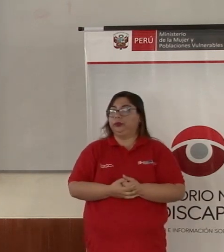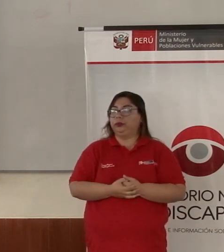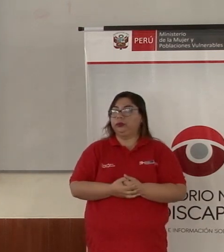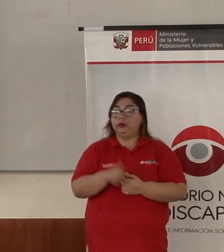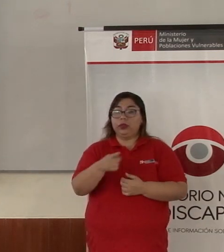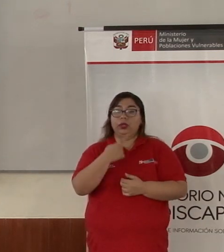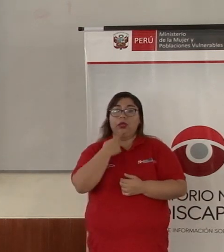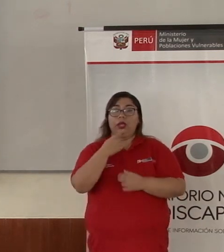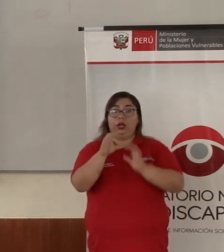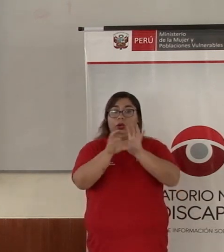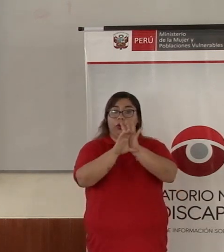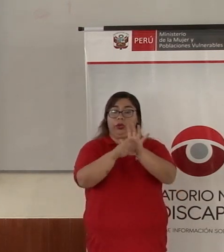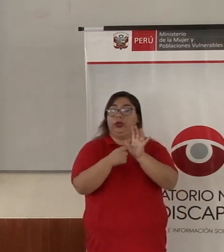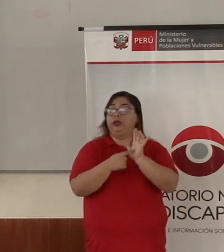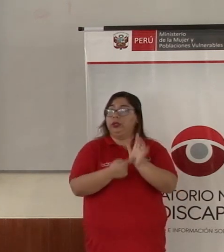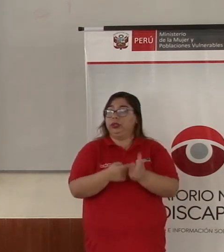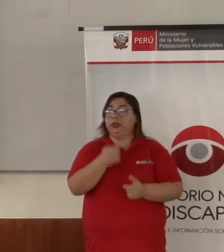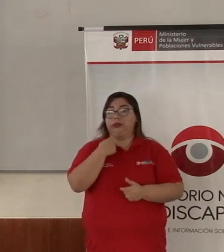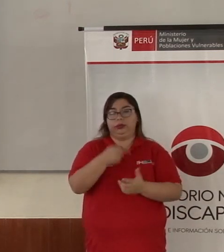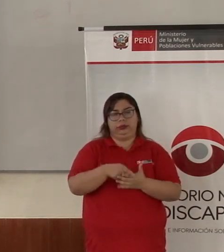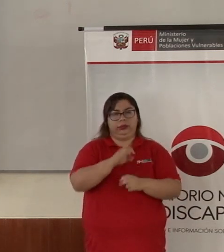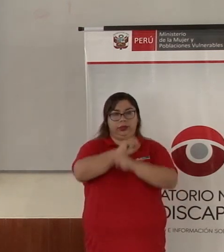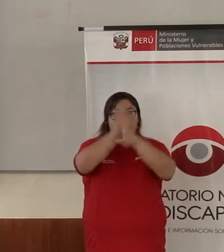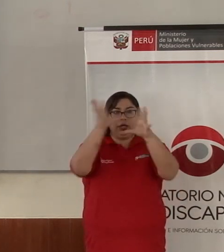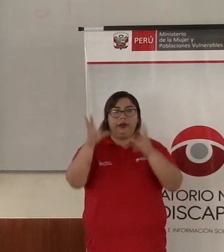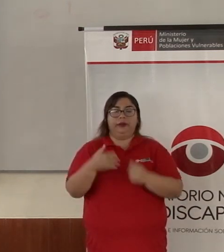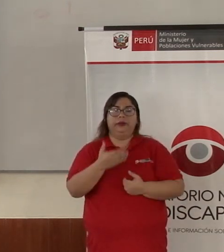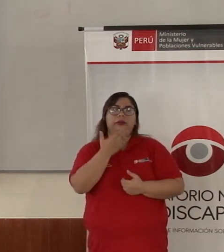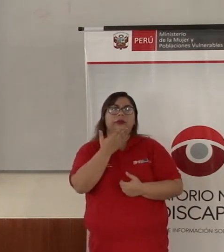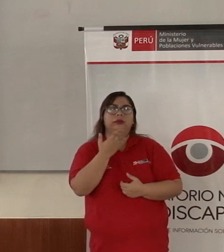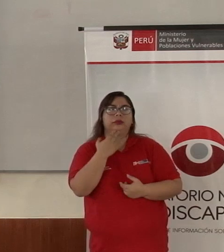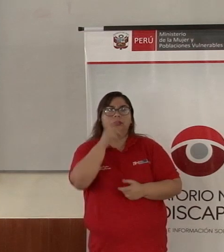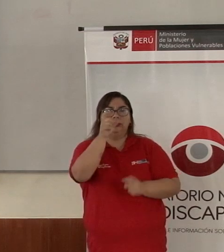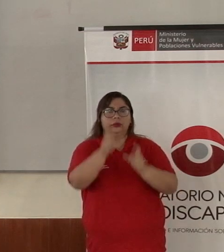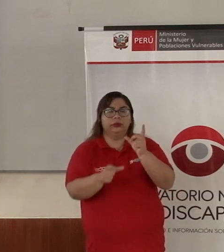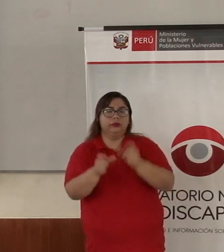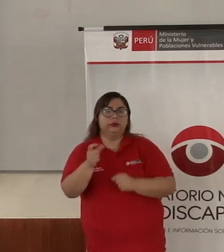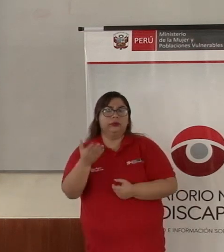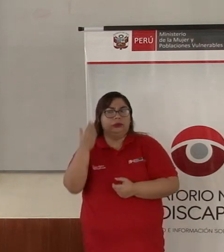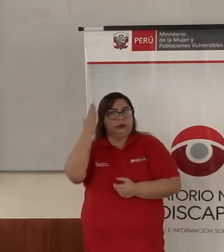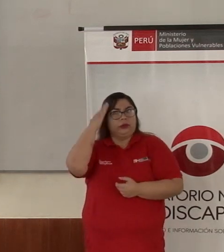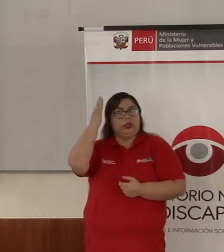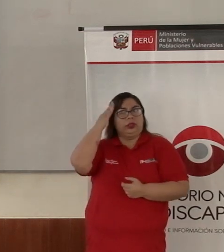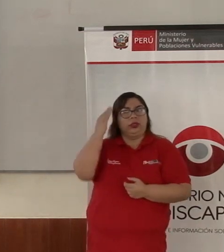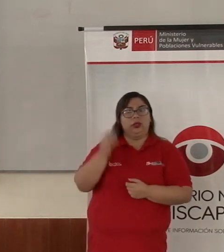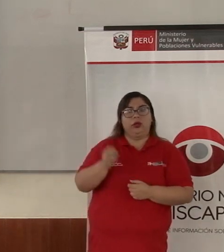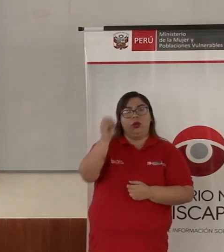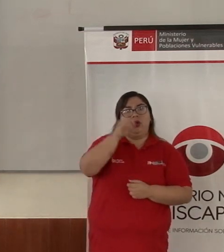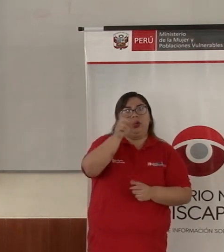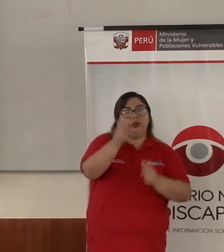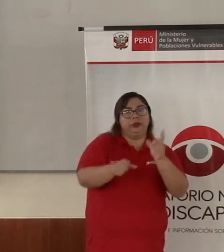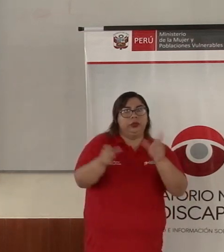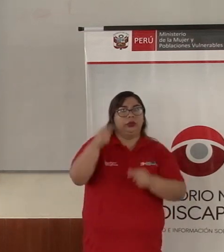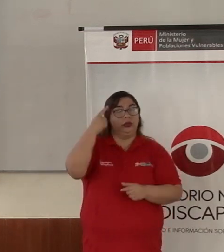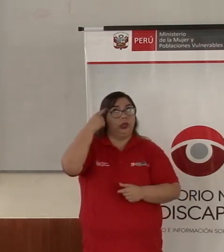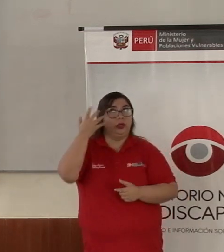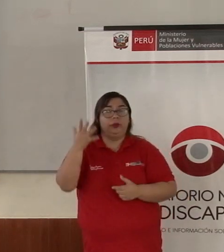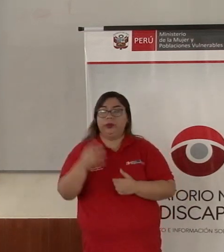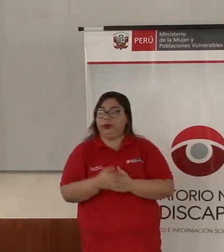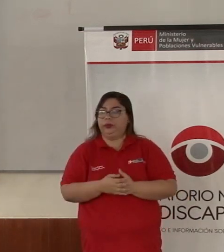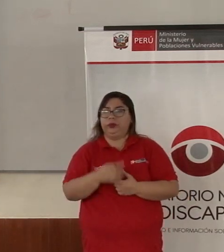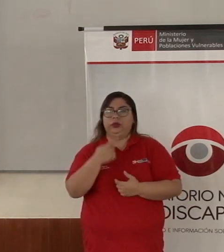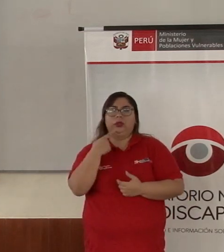Y el Código Civil era bastante claro. ¿Quiénes eran las personas capaces y quiénes eran las personas incapaces?